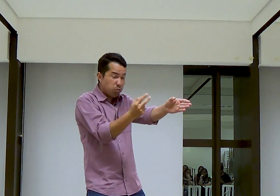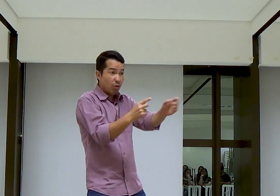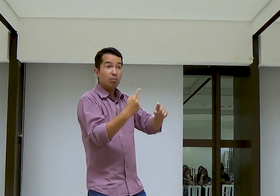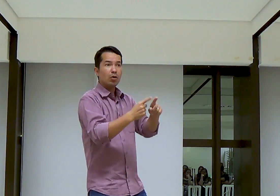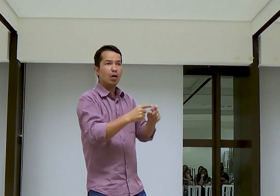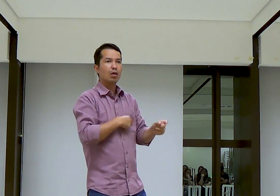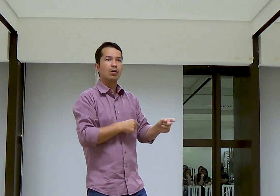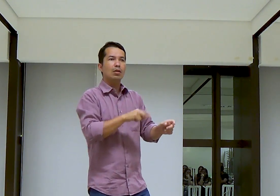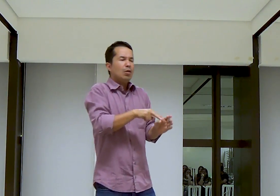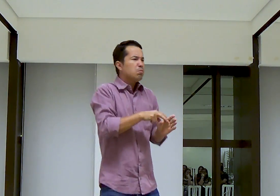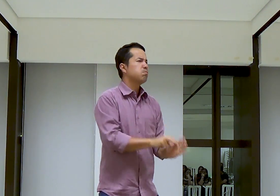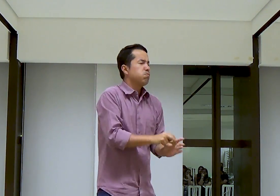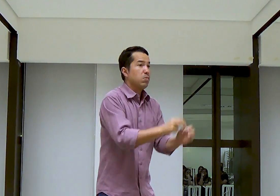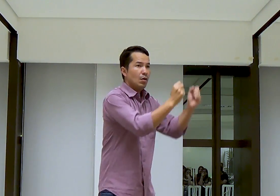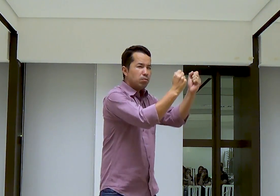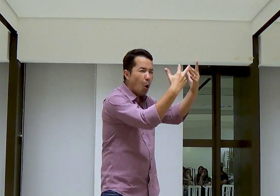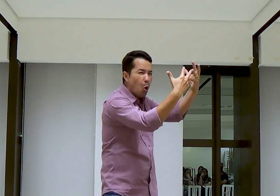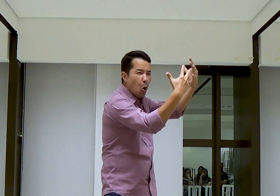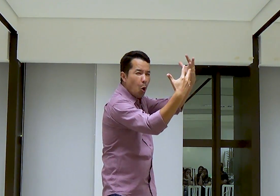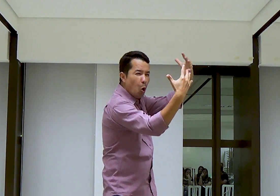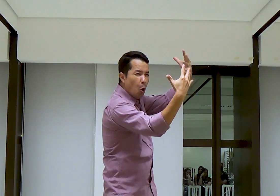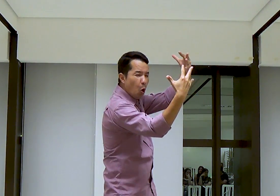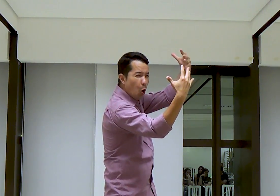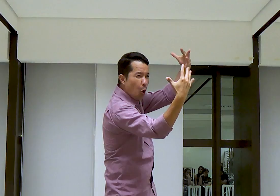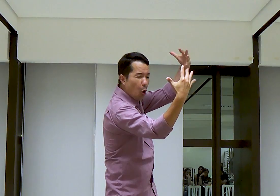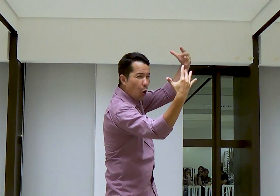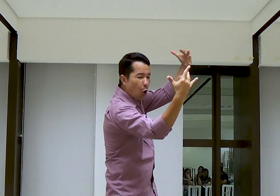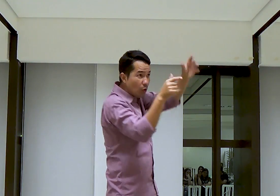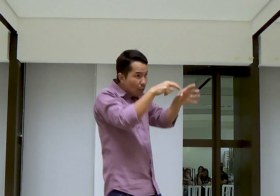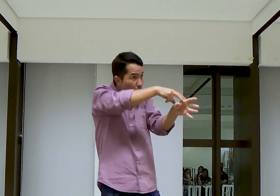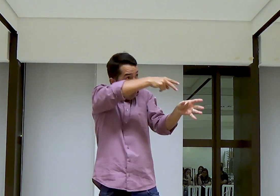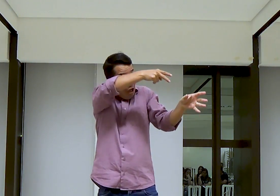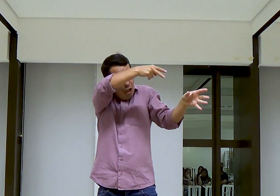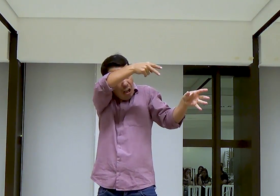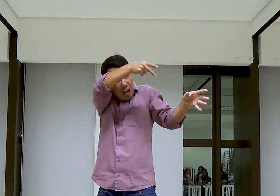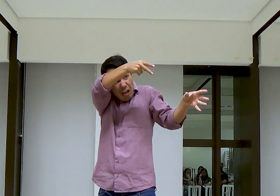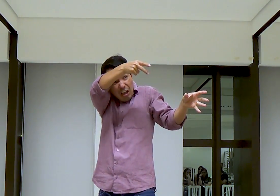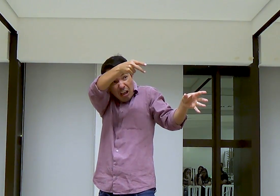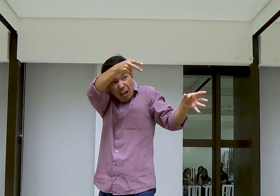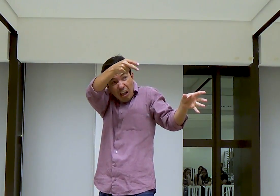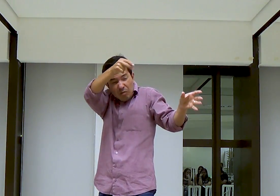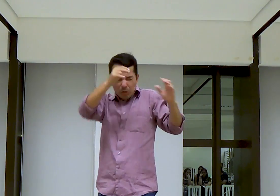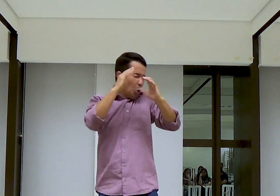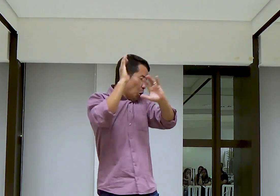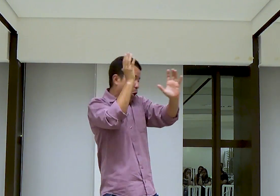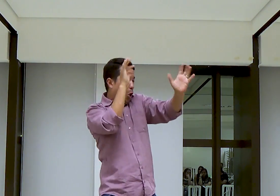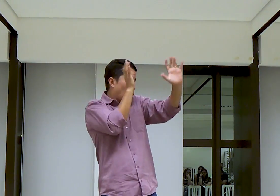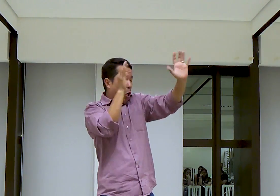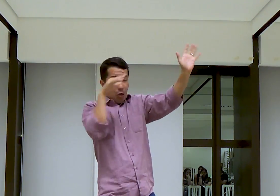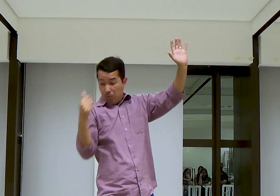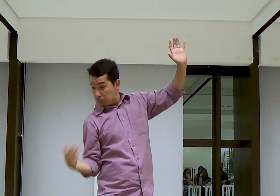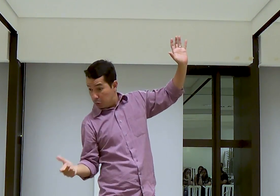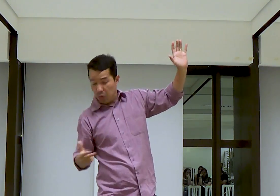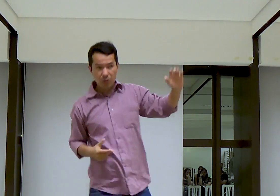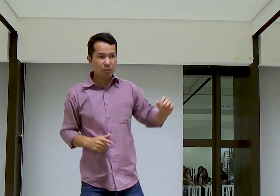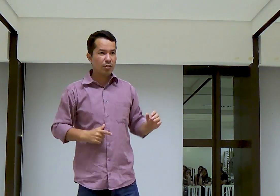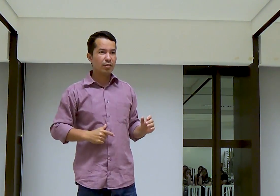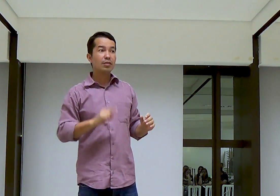de Damasco, e ele tem ali um encontro, uma